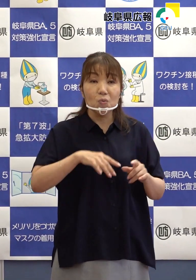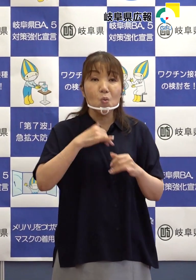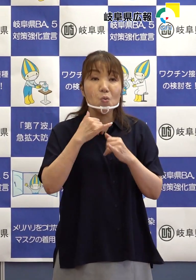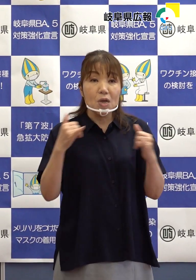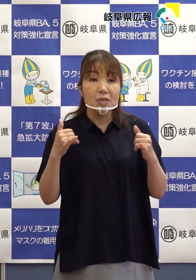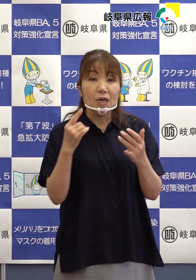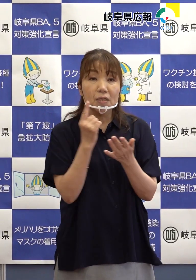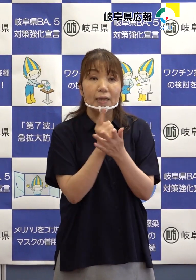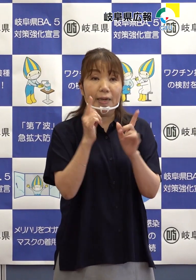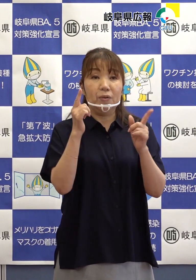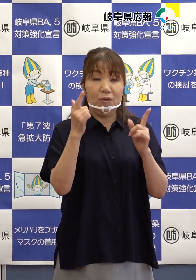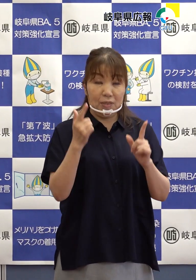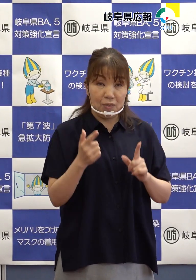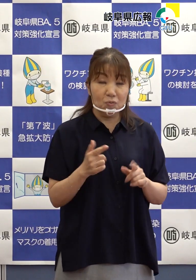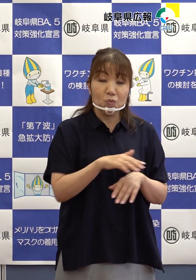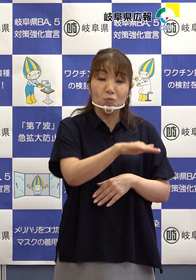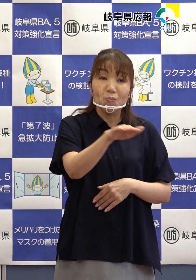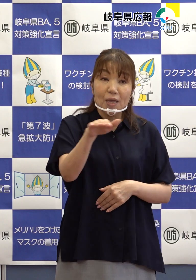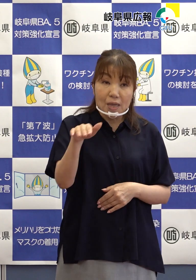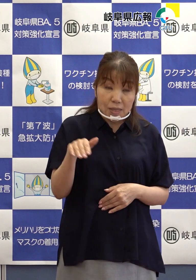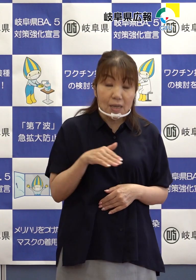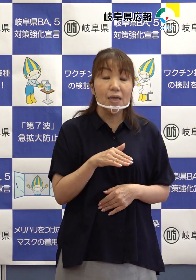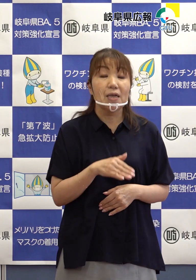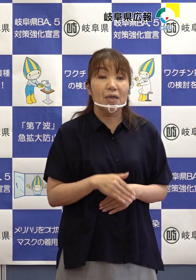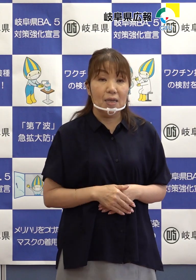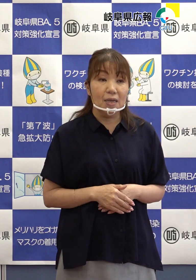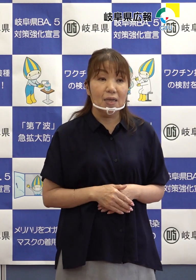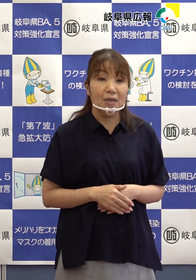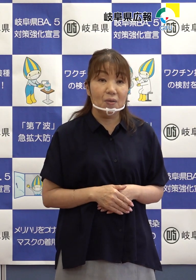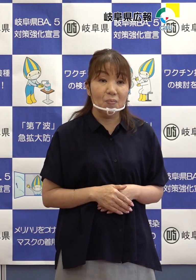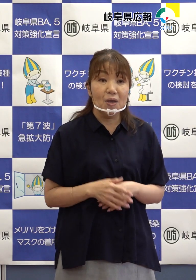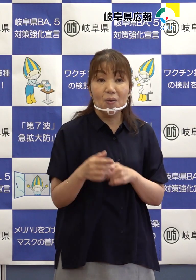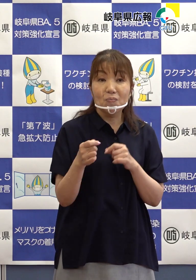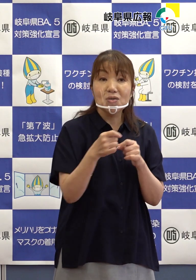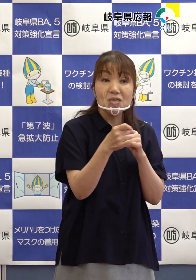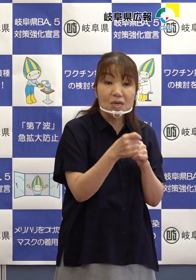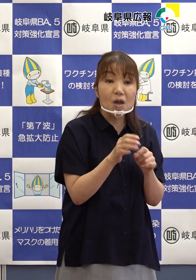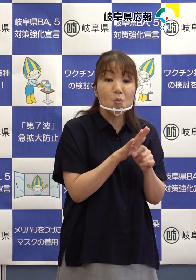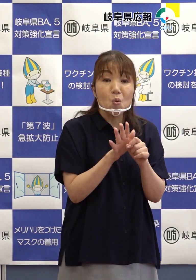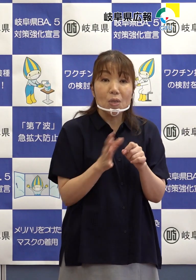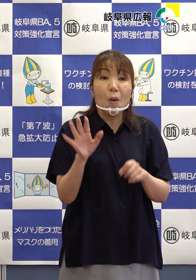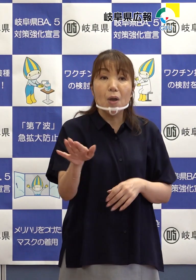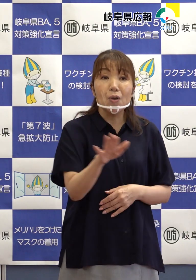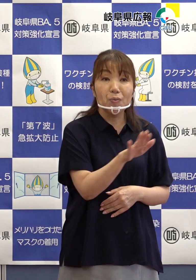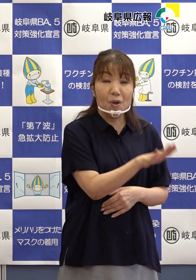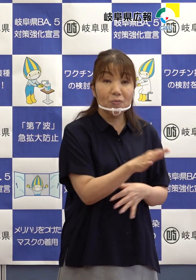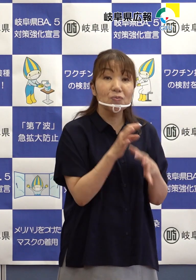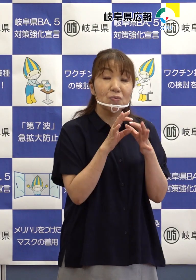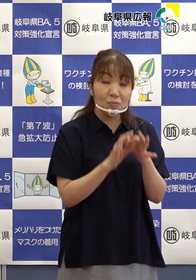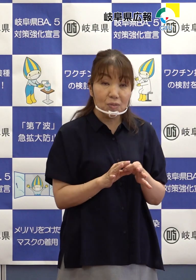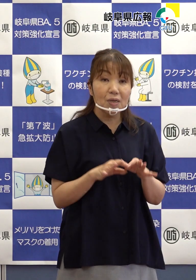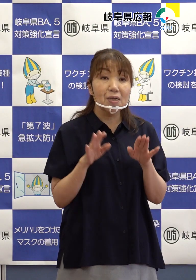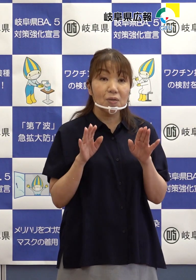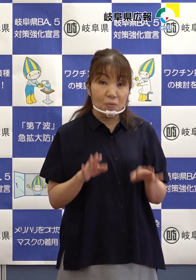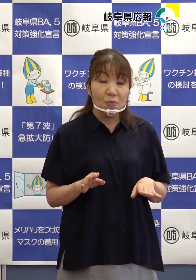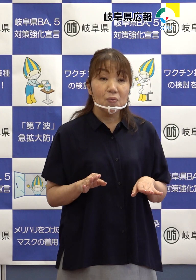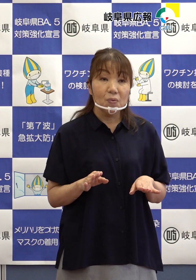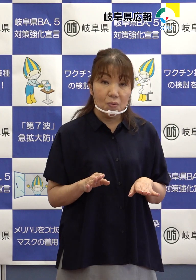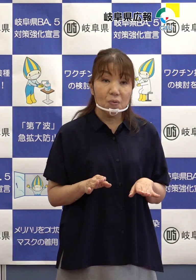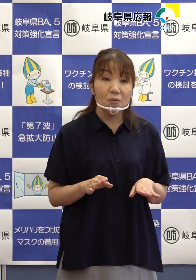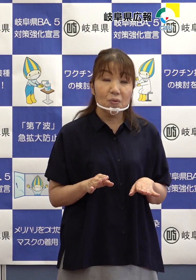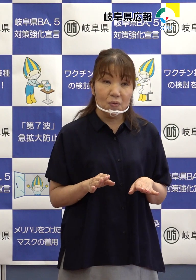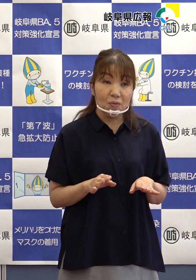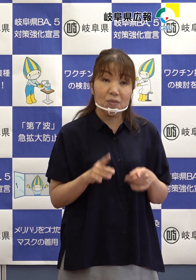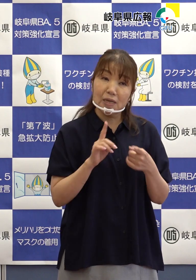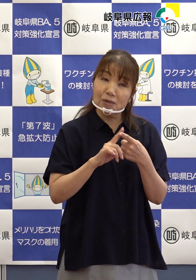限らずですねもう全ての方にあのもうまさに身近なところにこれらがあるんだということでまぁ今日あのまあ適当